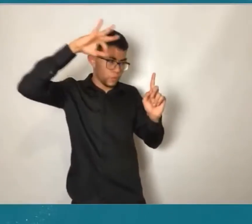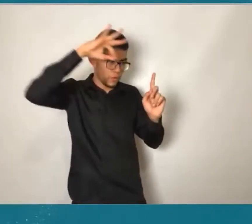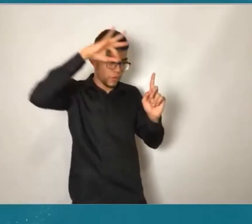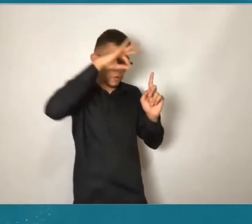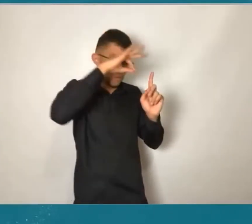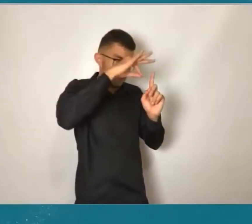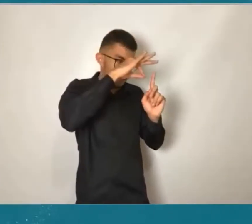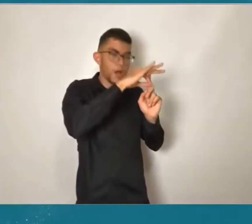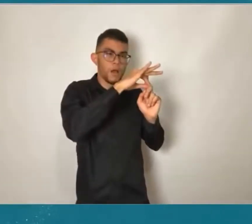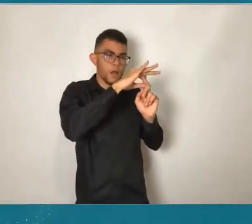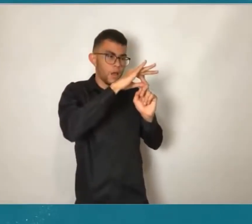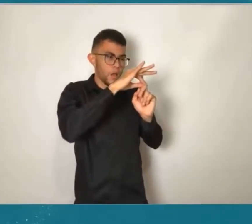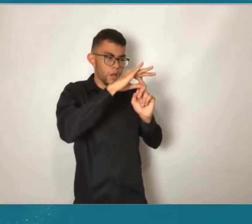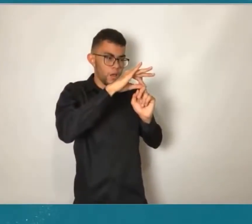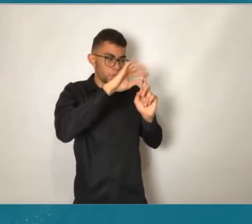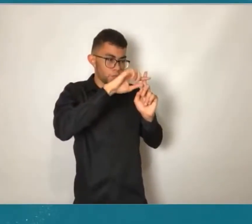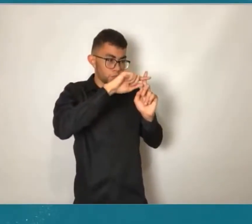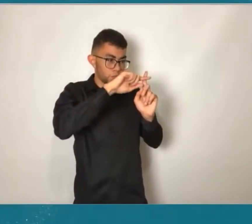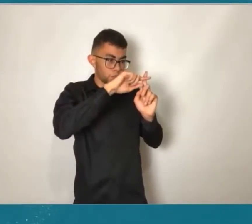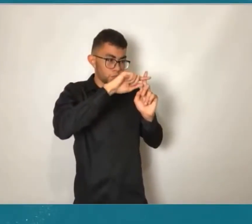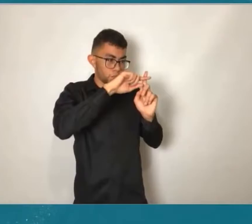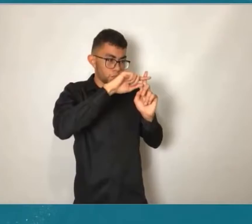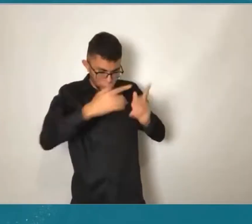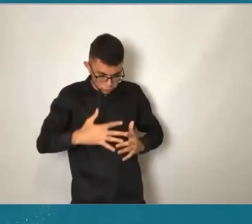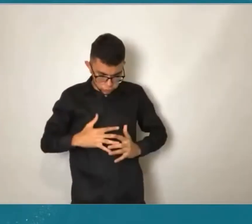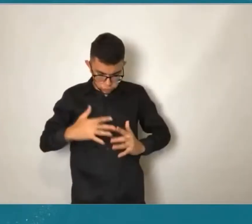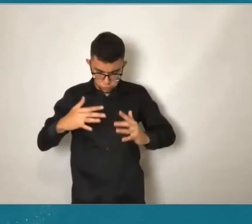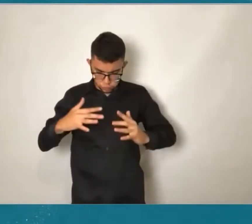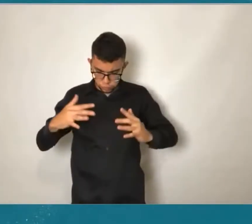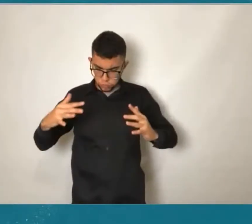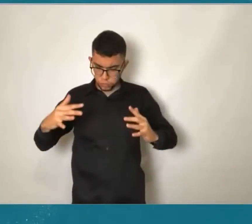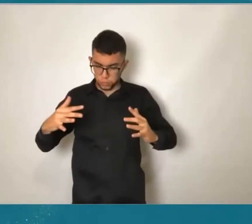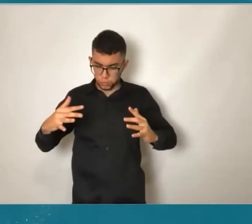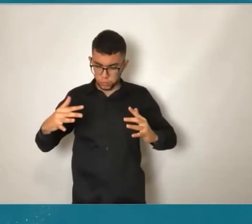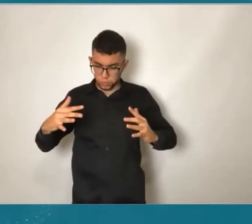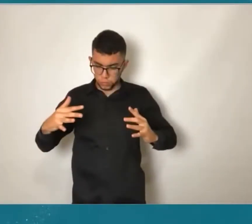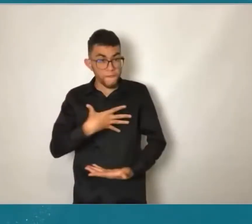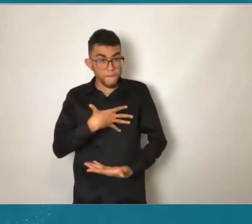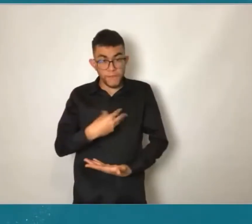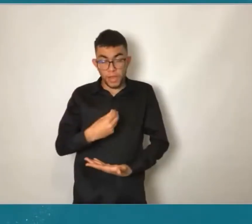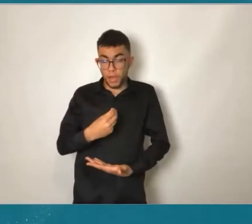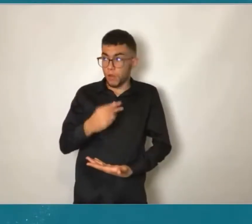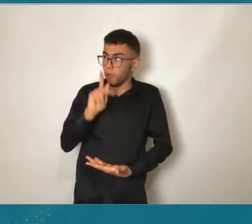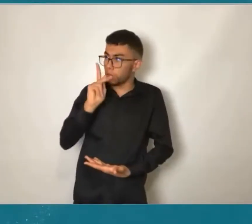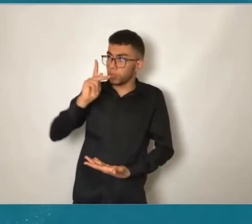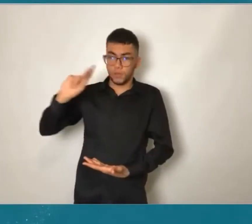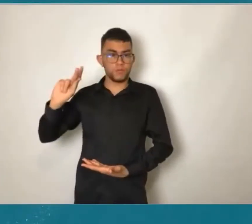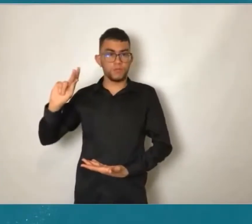Mas o anjo lhe disse, Maria, não temos porque achaste graça diante de ti, eis que conceberás. Como?